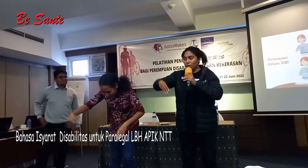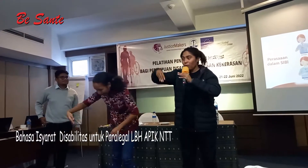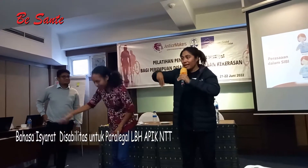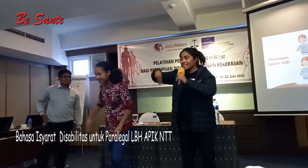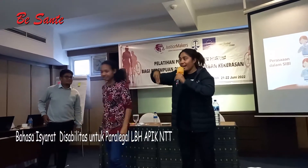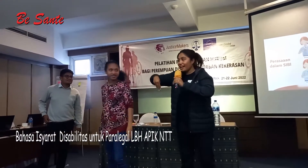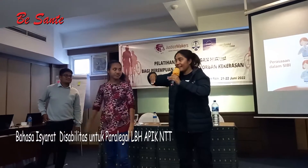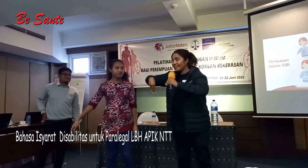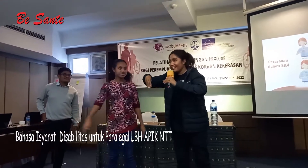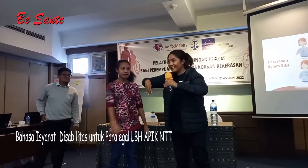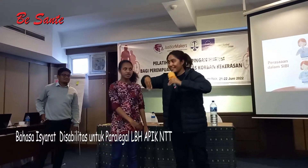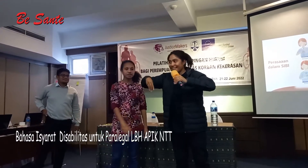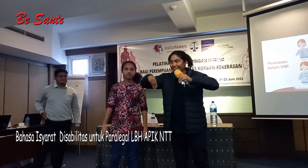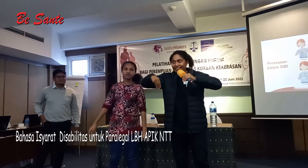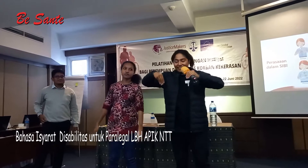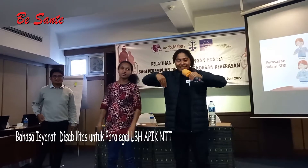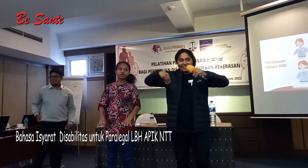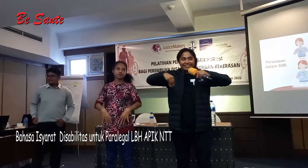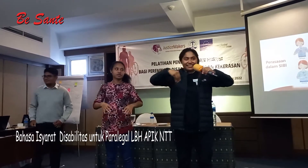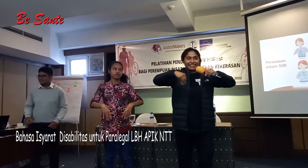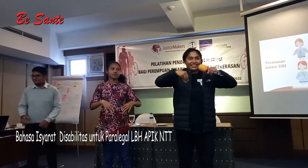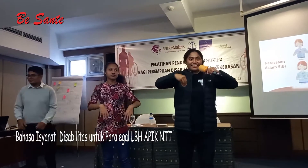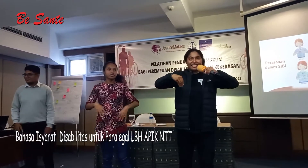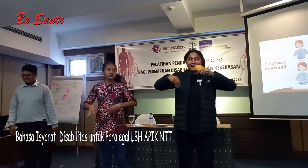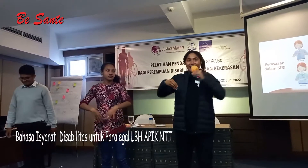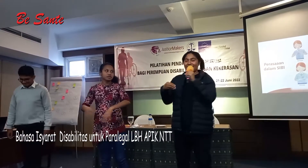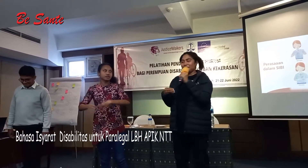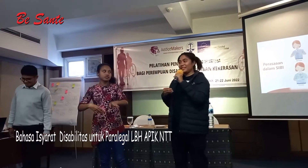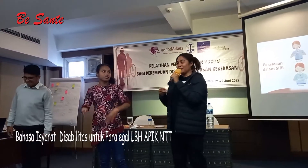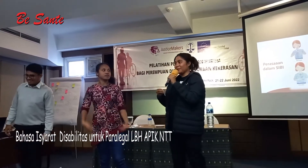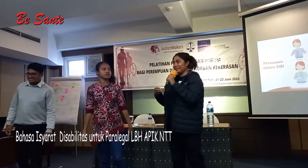bawa belanjaan. Kan. Nah, gitu.